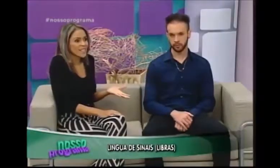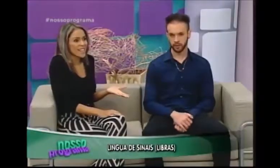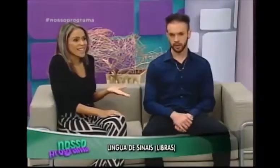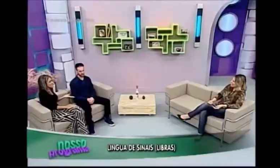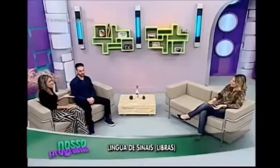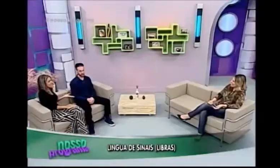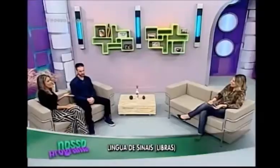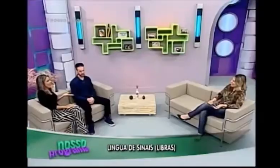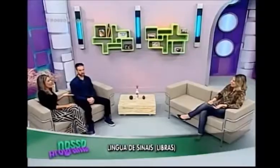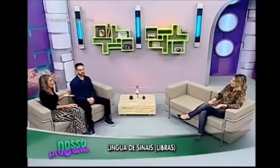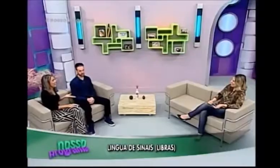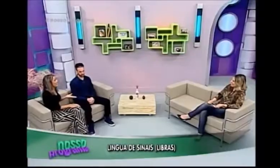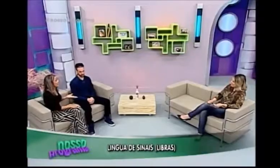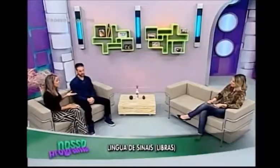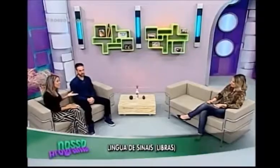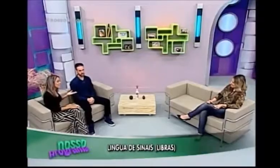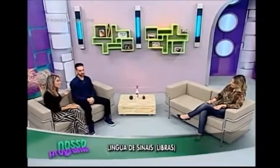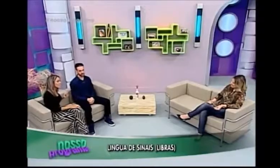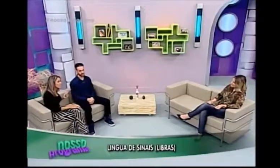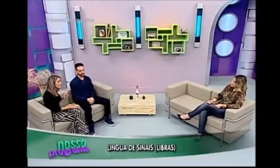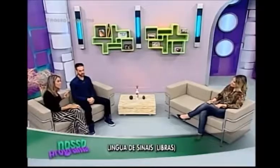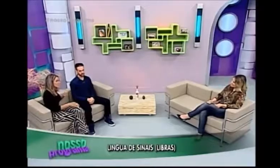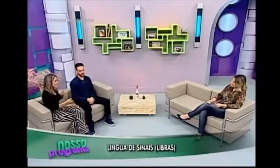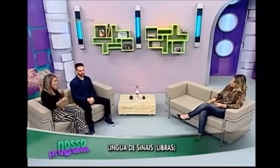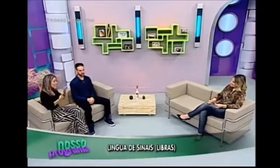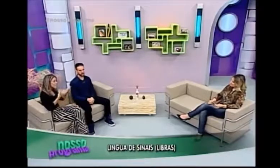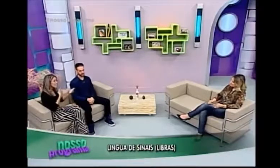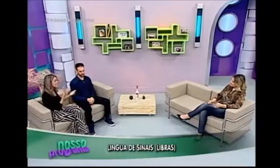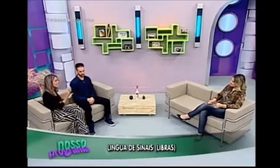fazer isso. E aí o que acontece?